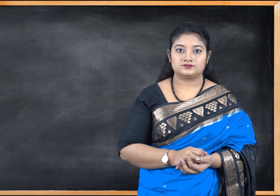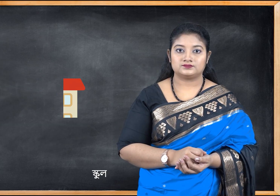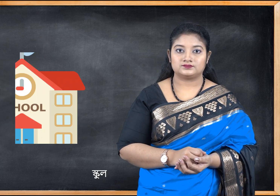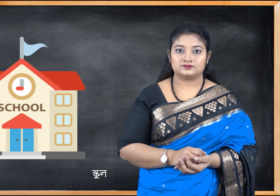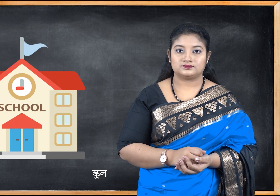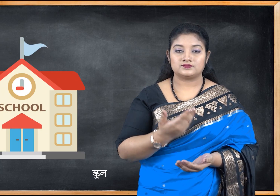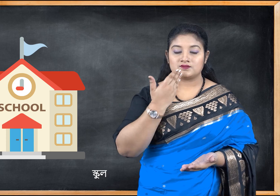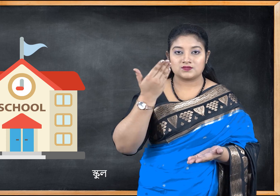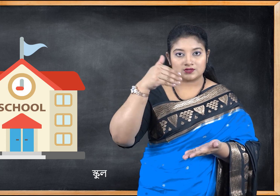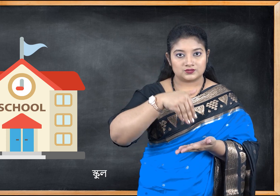স্কুল,